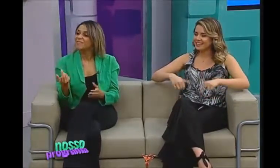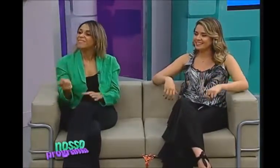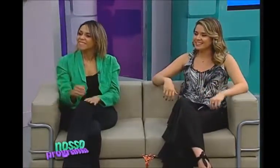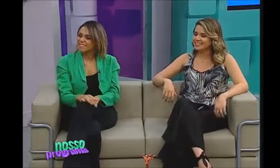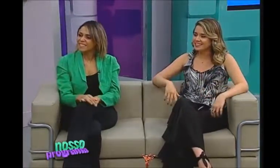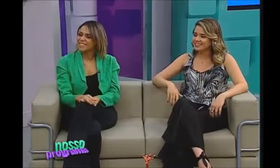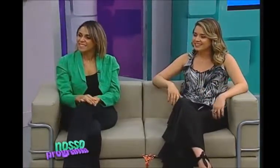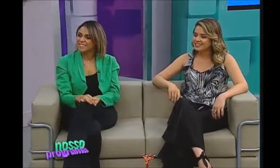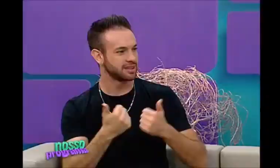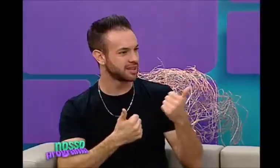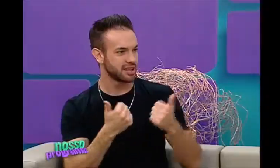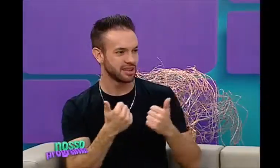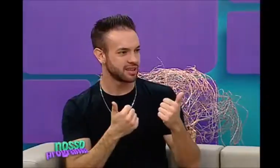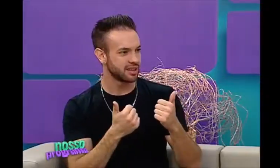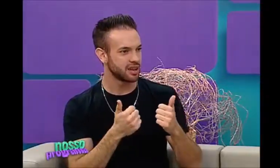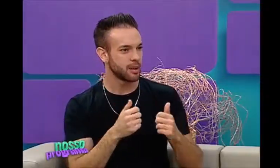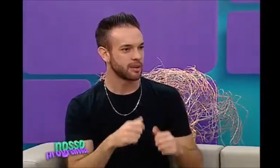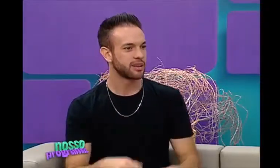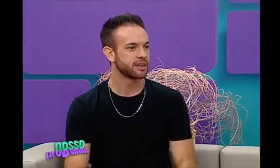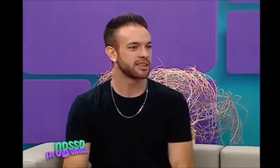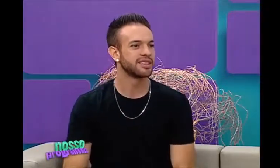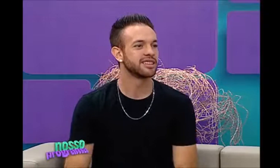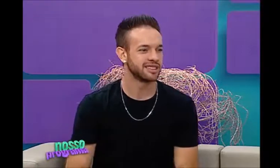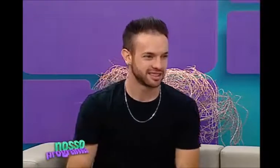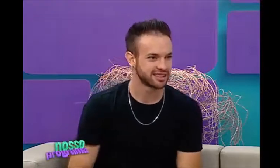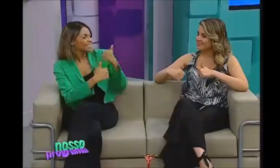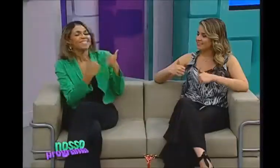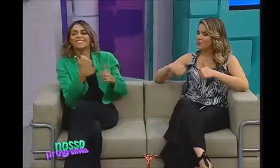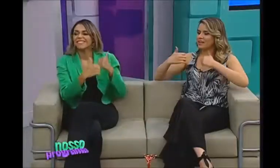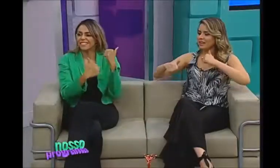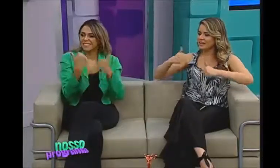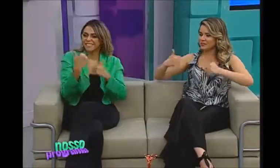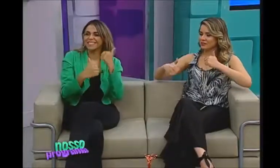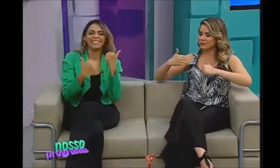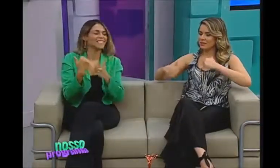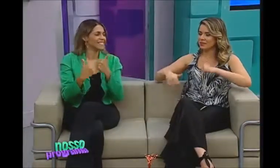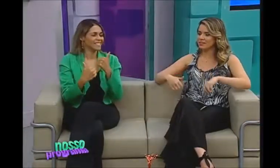Beleza? Firmeza. Firmeza. Então, beleza, firmeza.